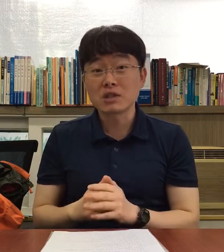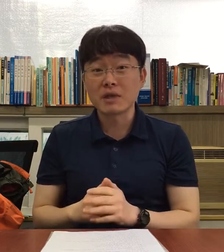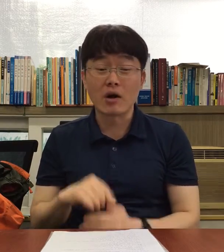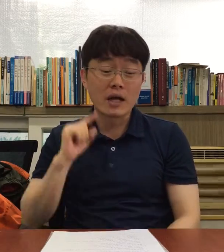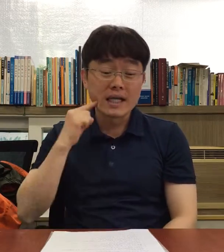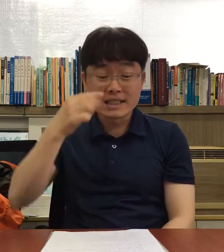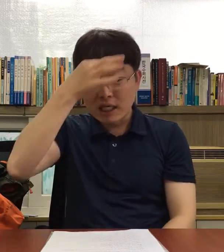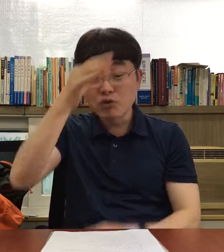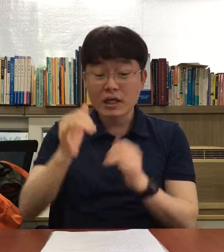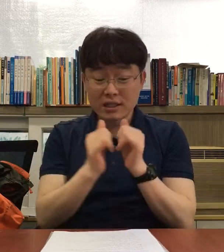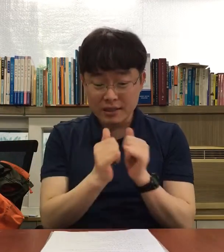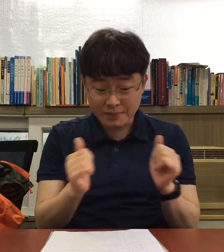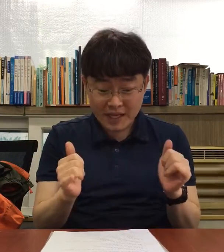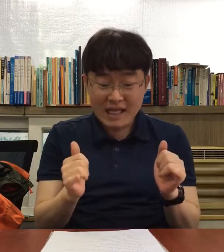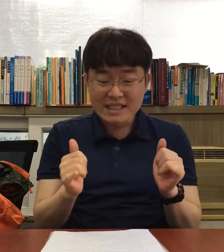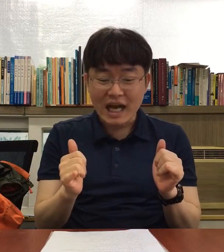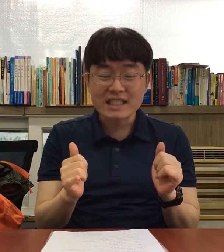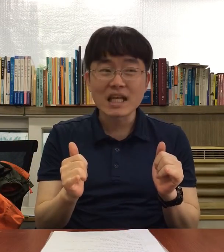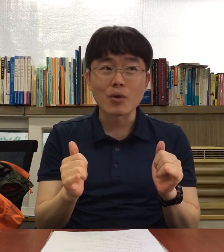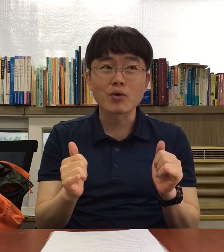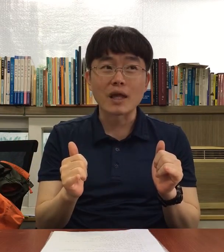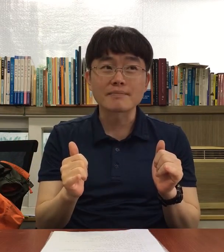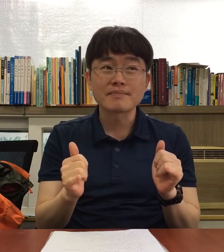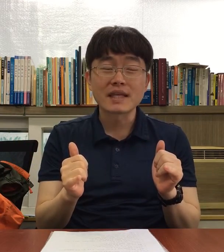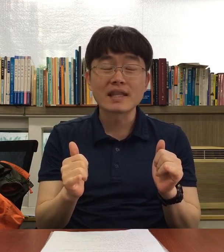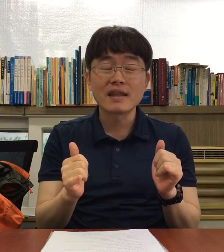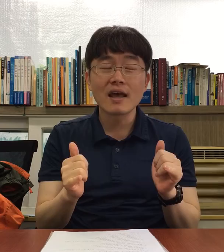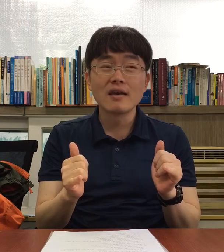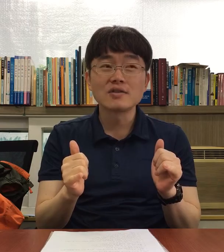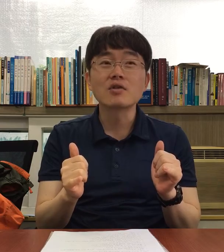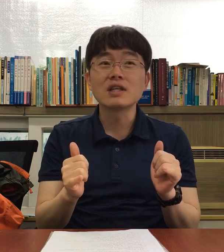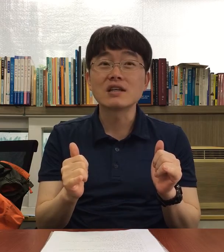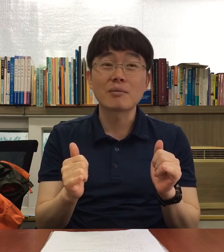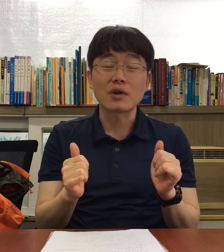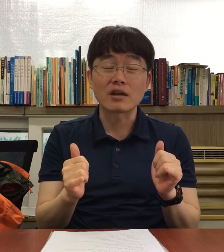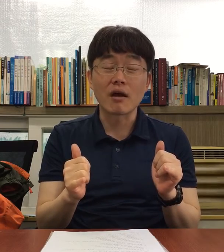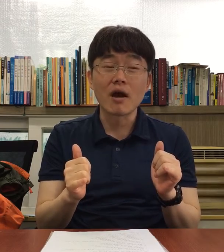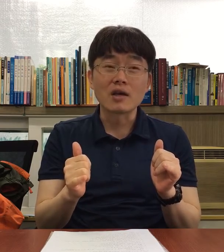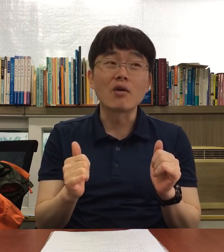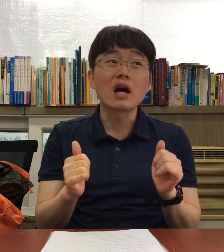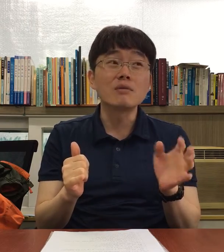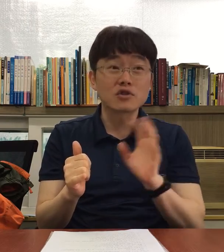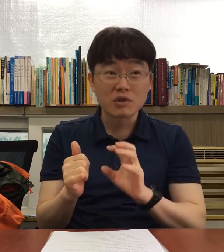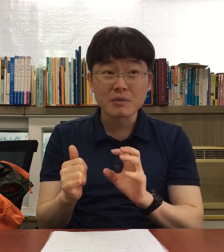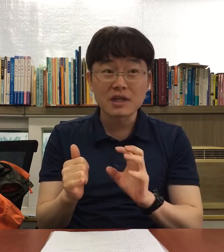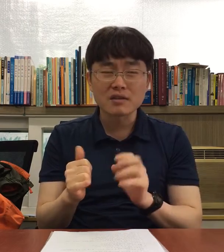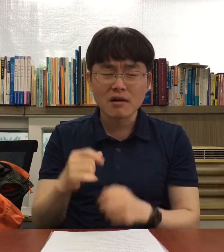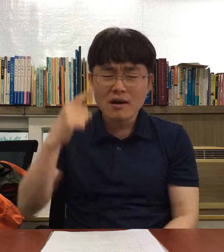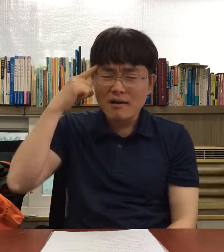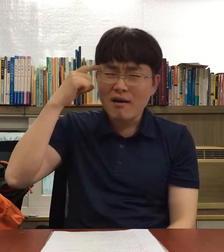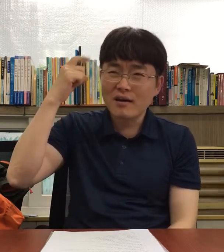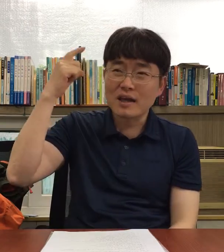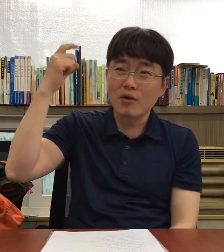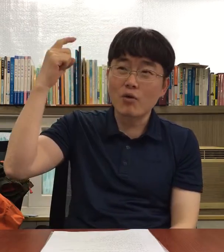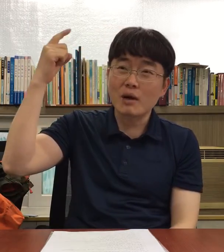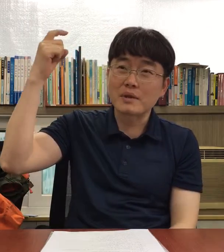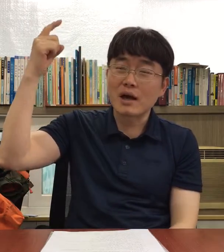돼요. 예술가들은 자신의 영혼에 이때 저는 이렇게 표현할게요. 영감을 좀 의미를 살려서 막 이렇게 올라갑니다.